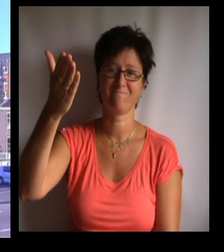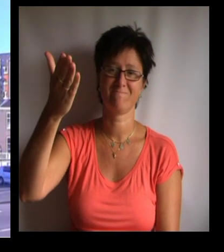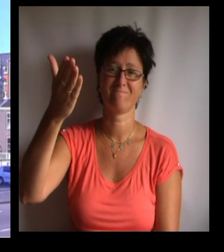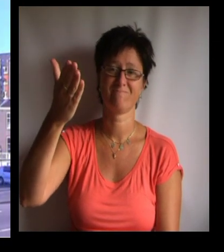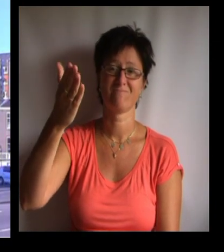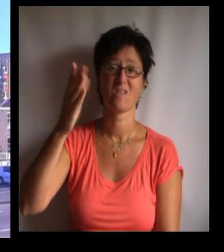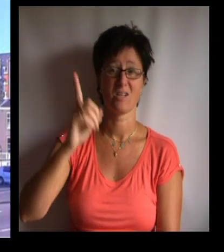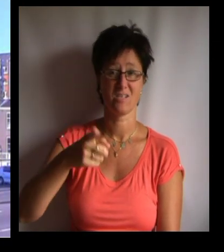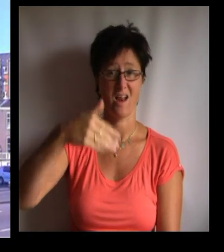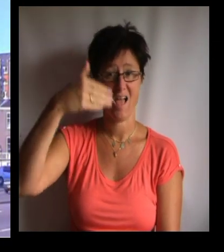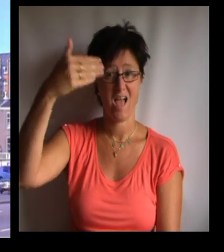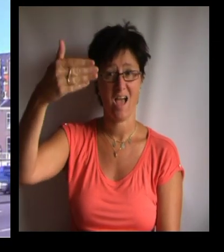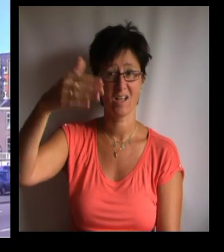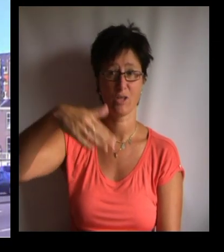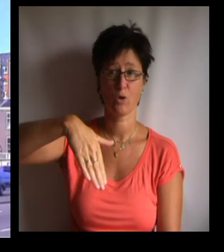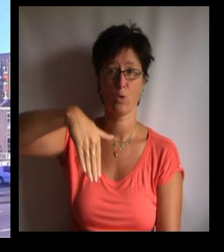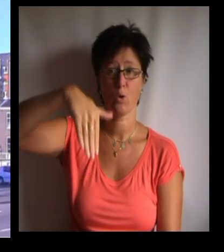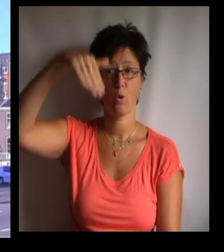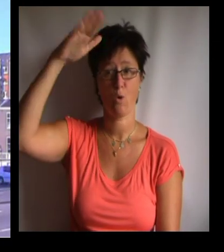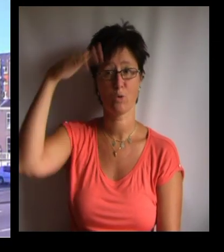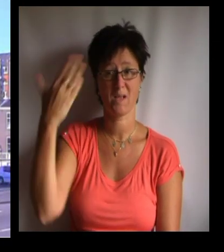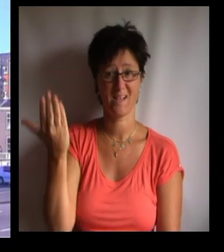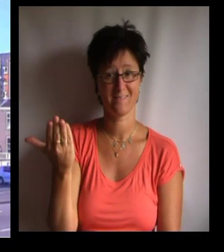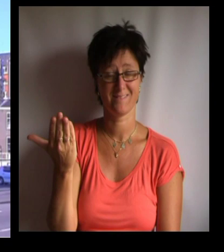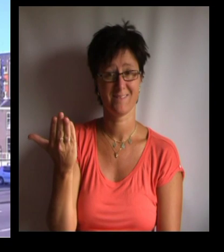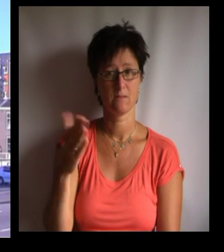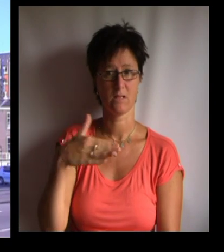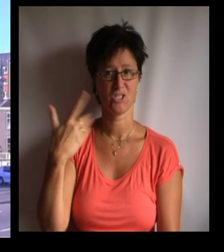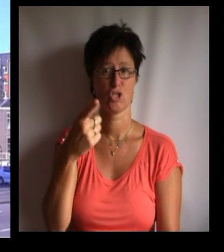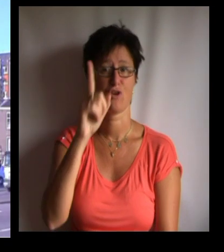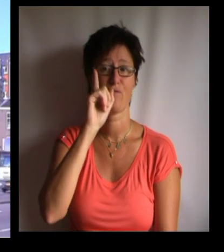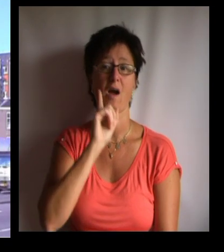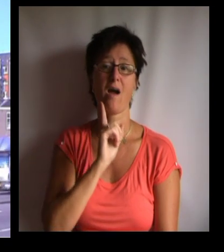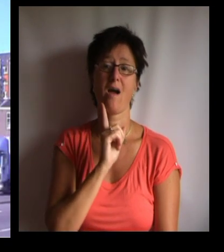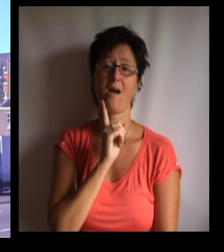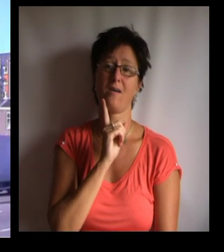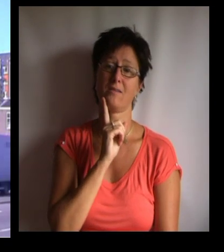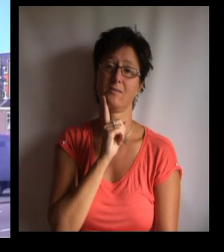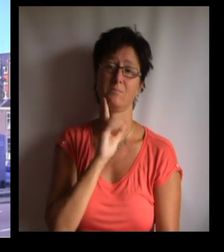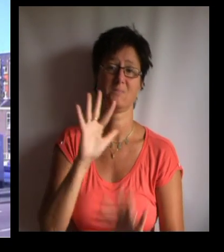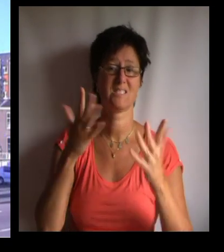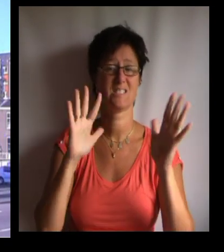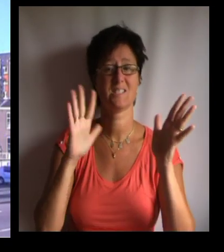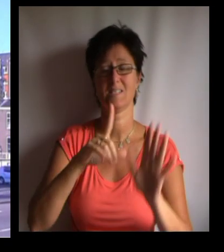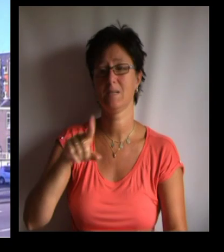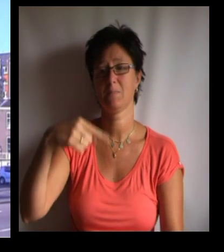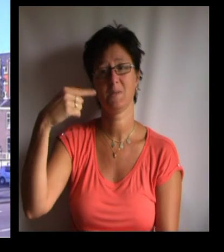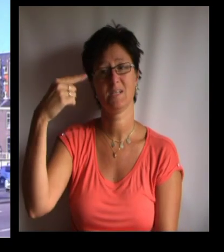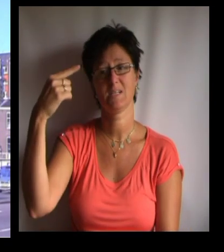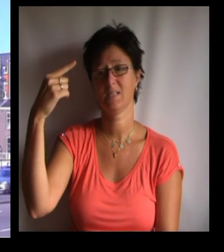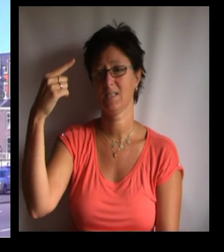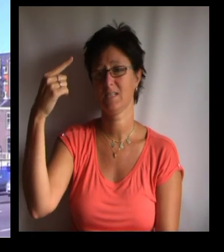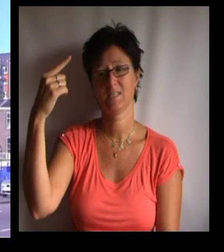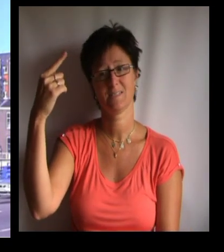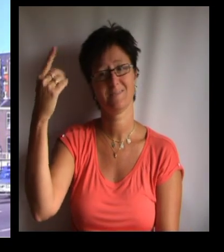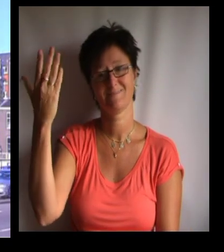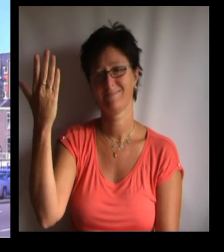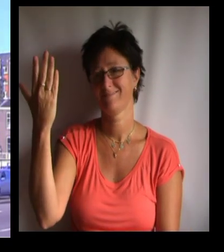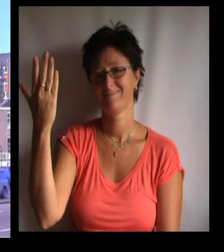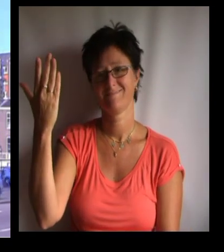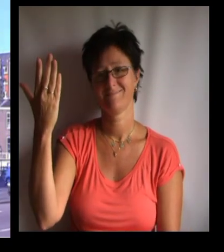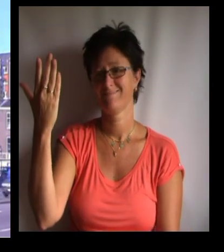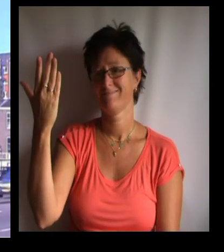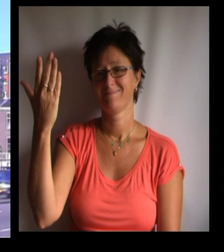als jij dan later groot bent, dan is je vader er misschien niet meer.